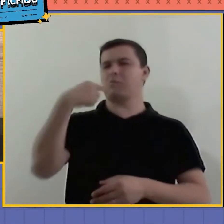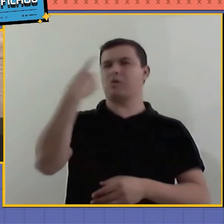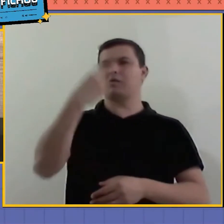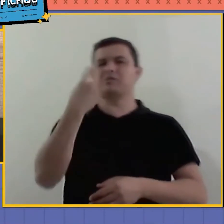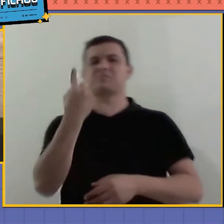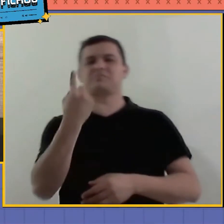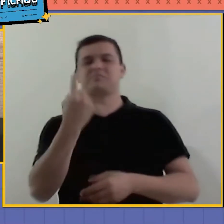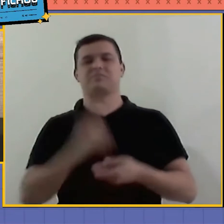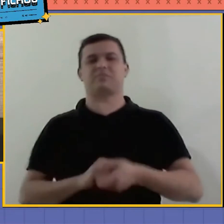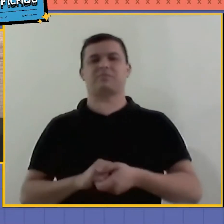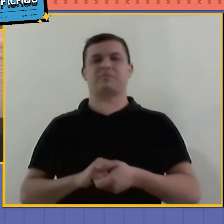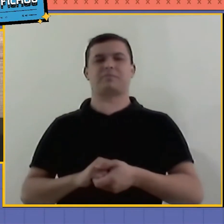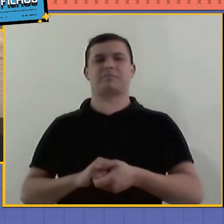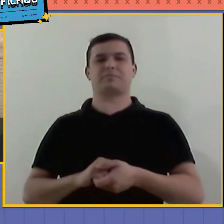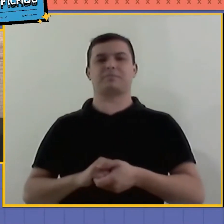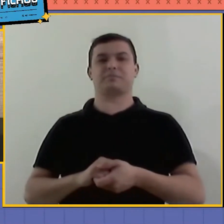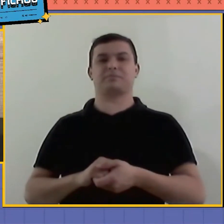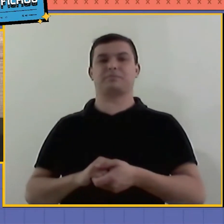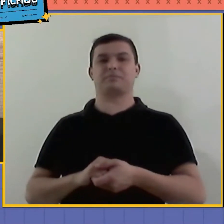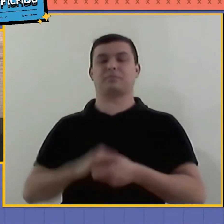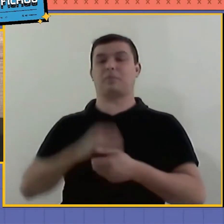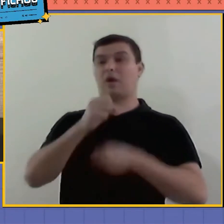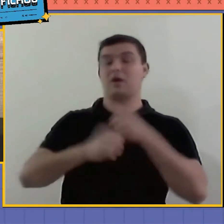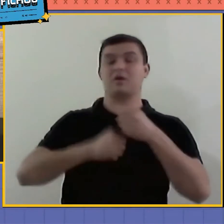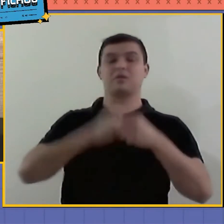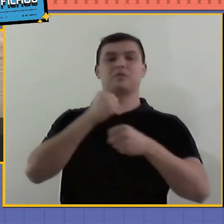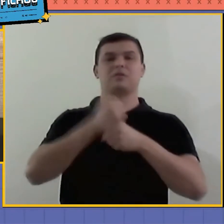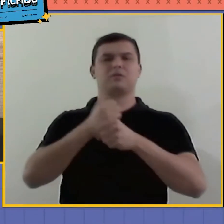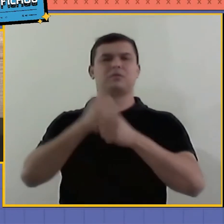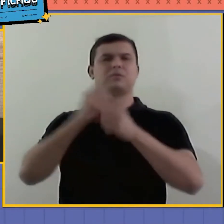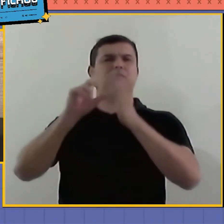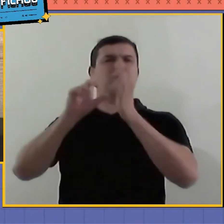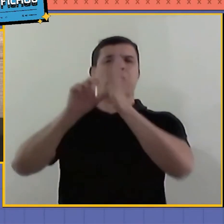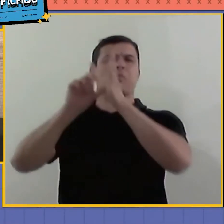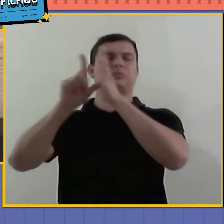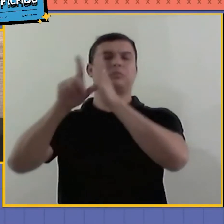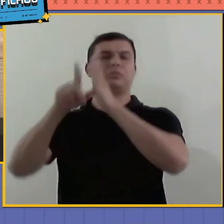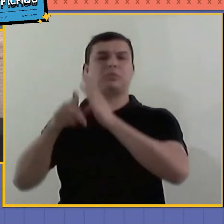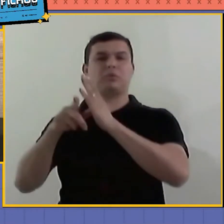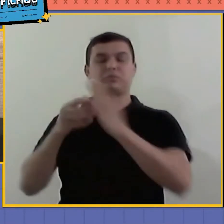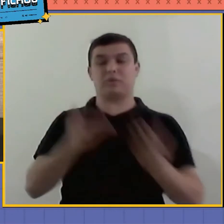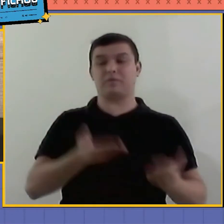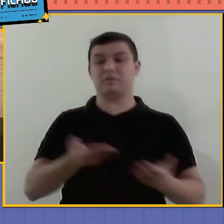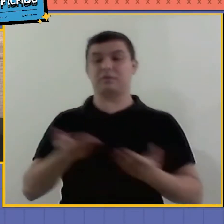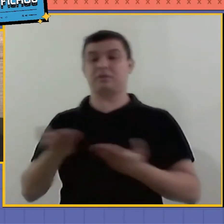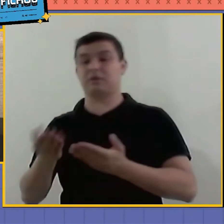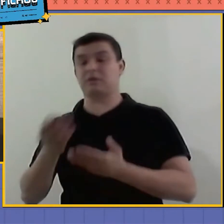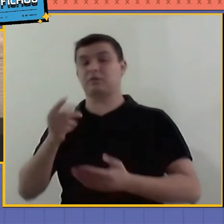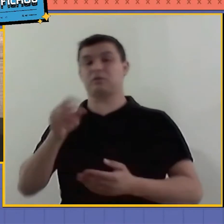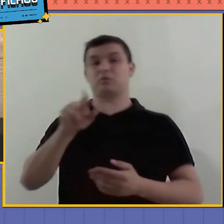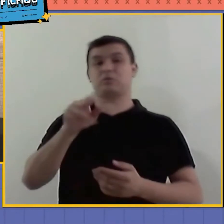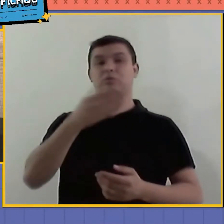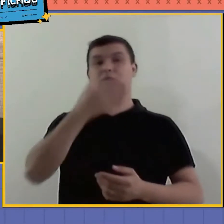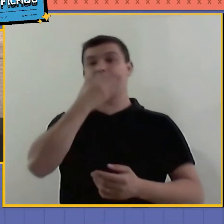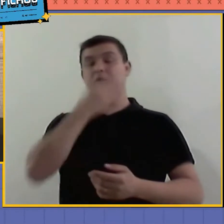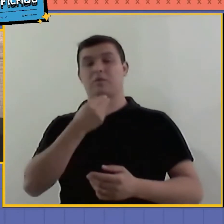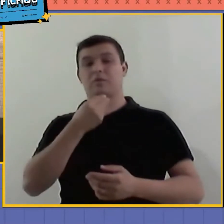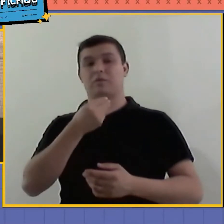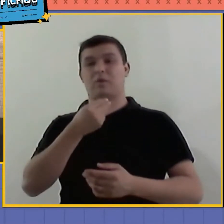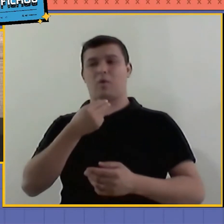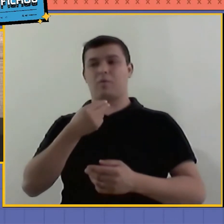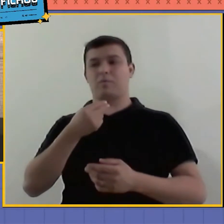o anos depois eu soube que meu pai depois dessas visitas dos irmãos Meu pai chegou para minha mãe falou assim